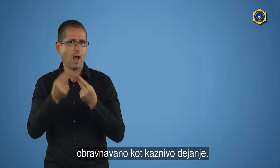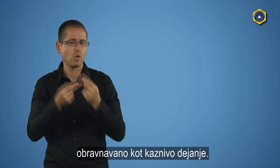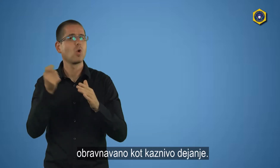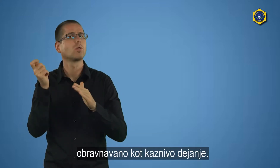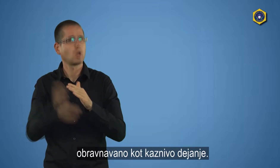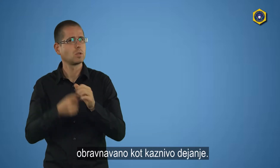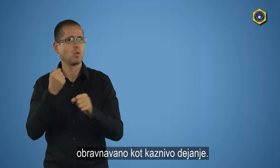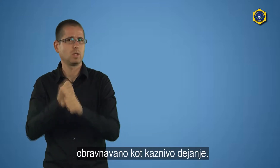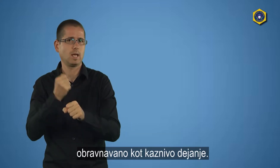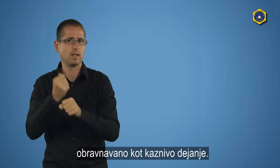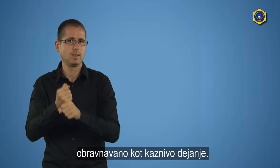dejanje.